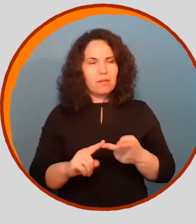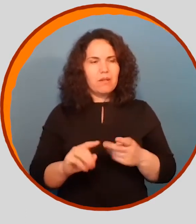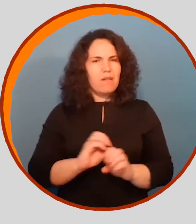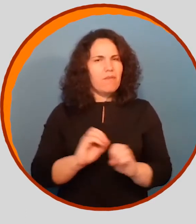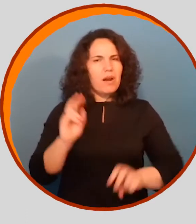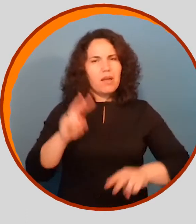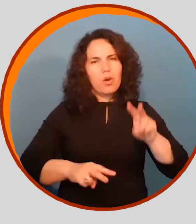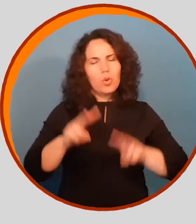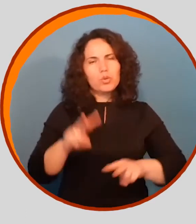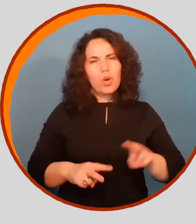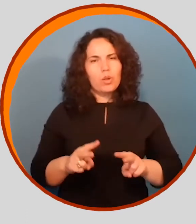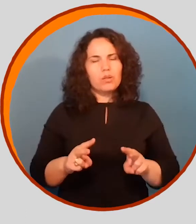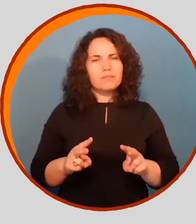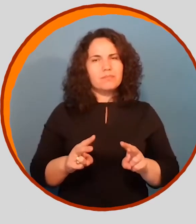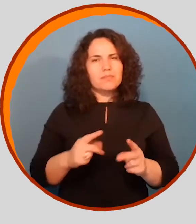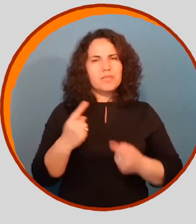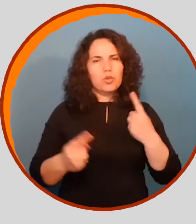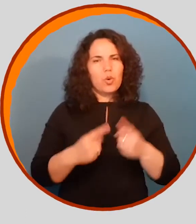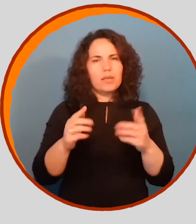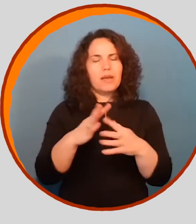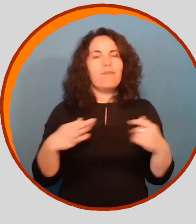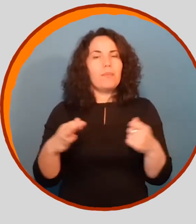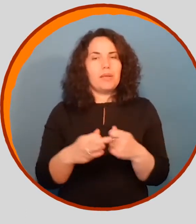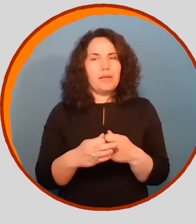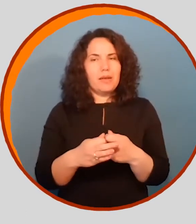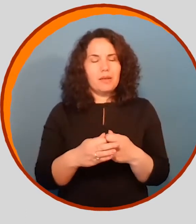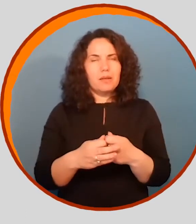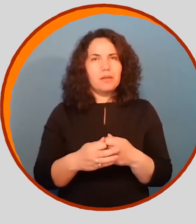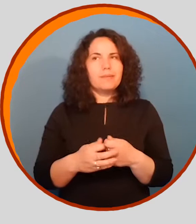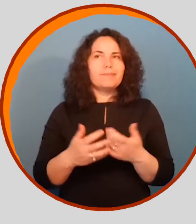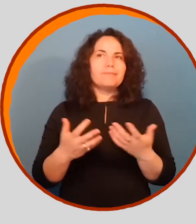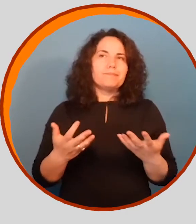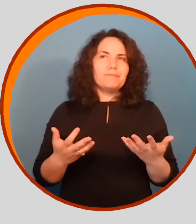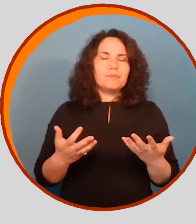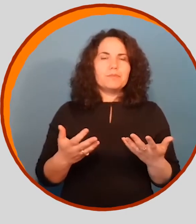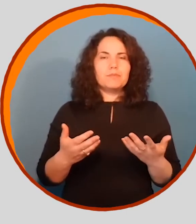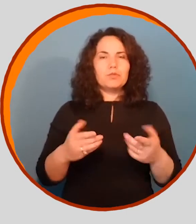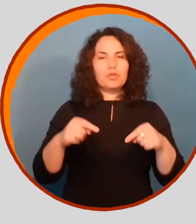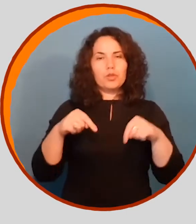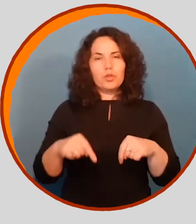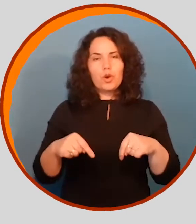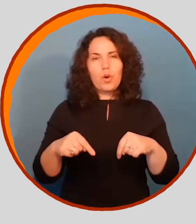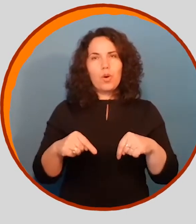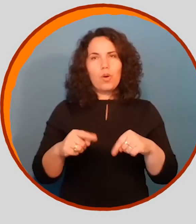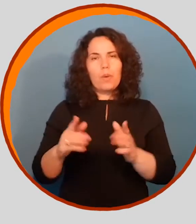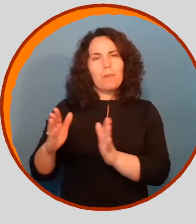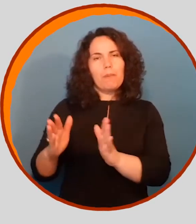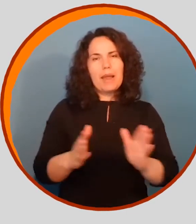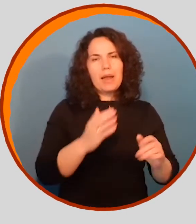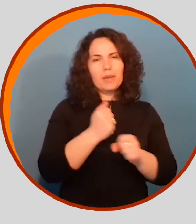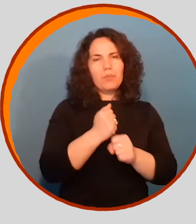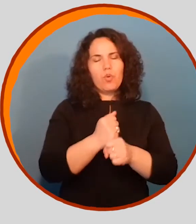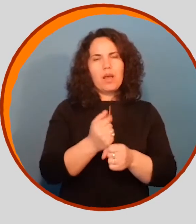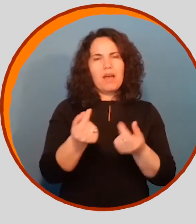mbi situatën, përpiqen të ndërtojnë momente që të kenë kontroll mbi jetën e tyre, mbi familjen e tyre. Kështu që